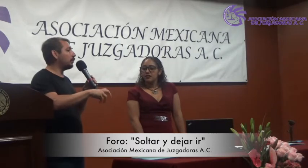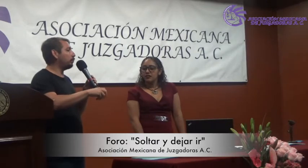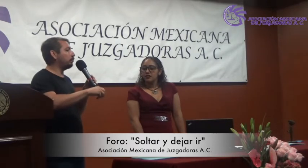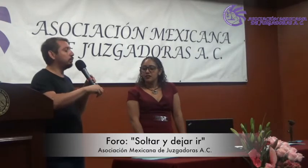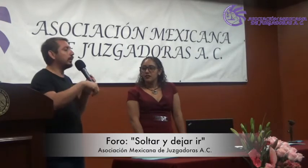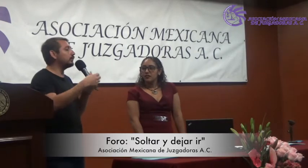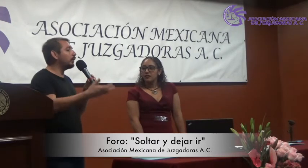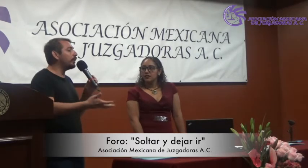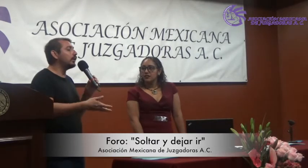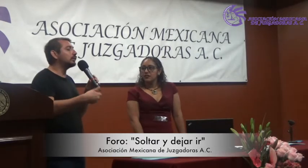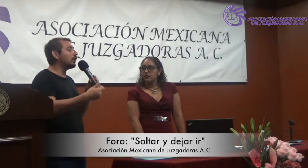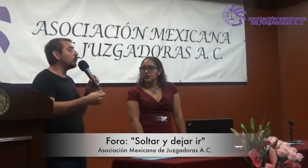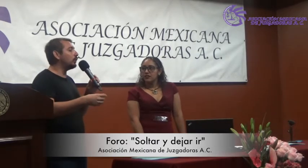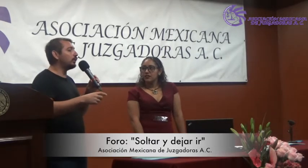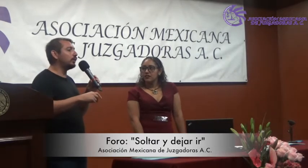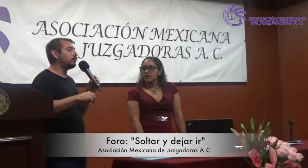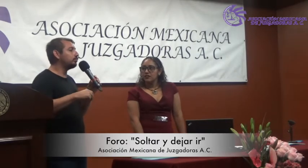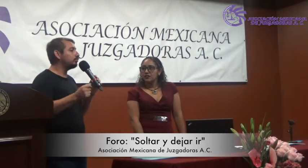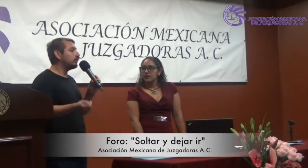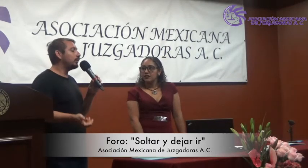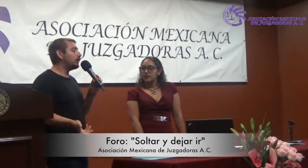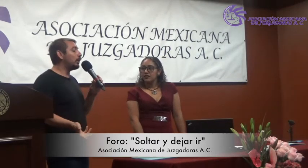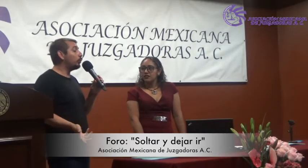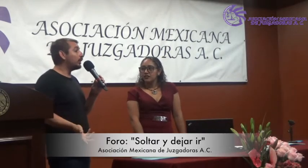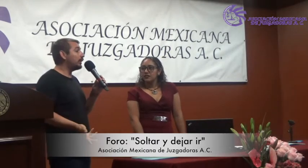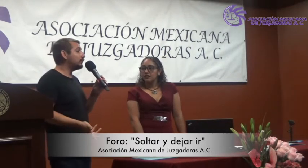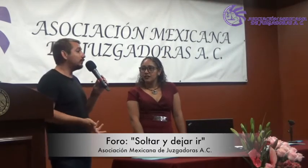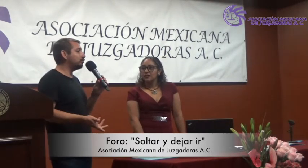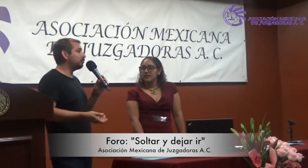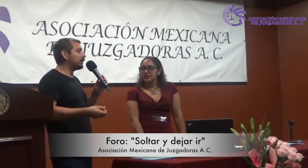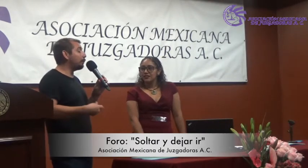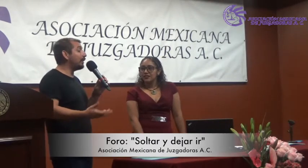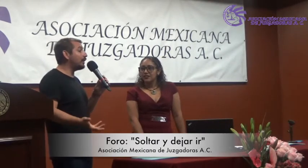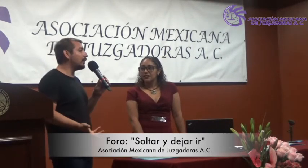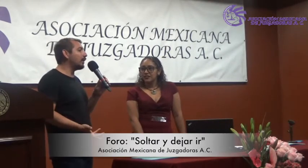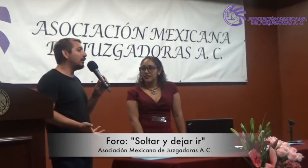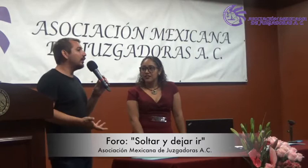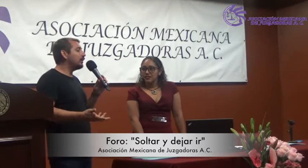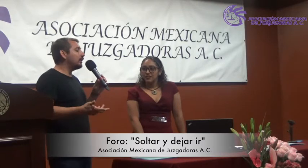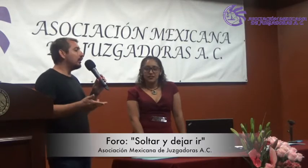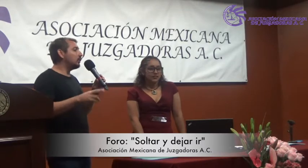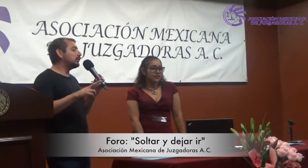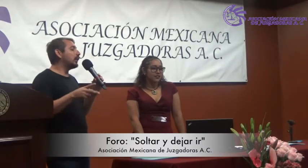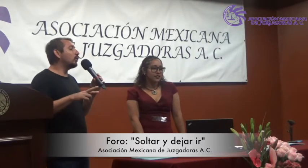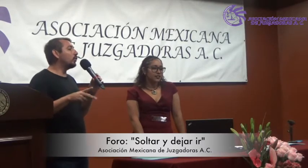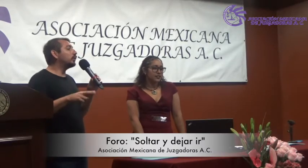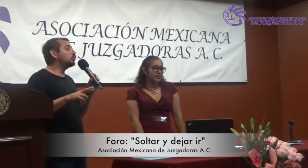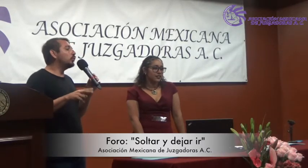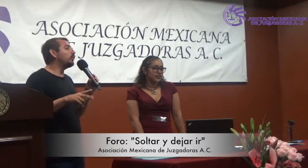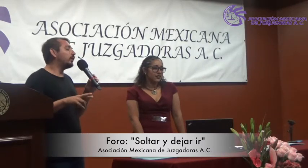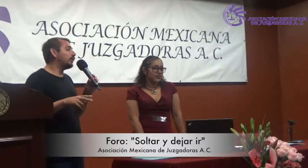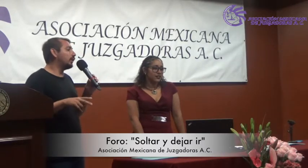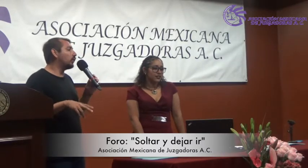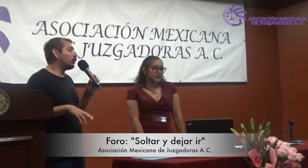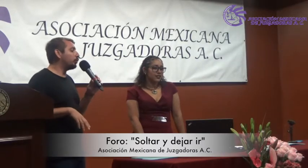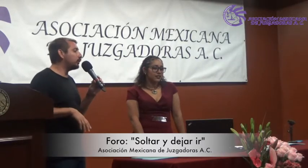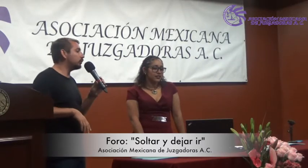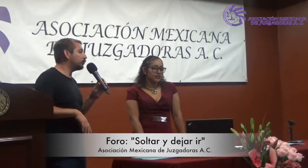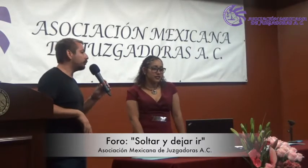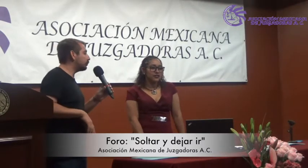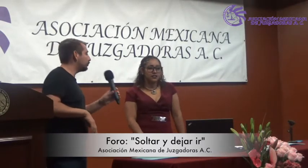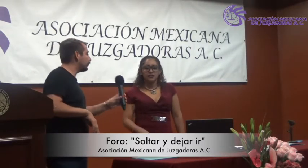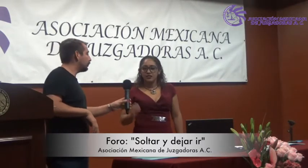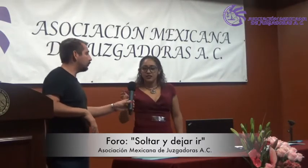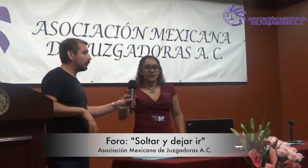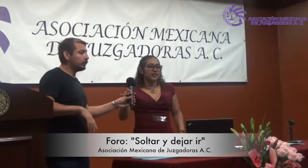persona que está bien de salud y la muerte es repentina, entonces el dolor es muy diferente a lo que yo